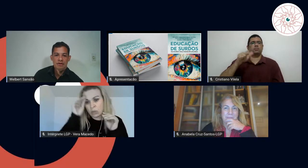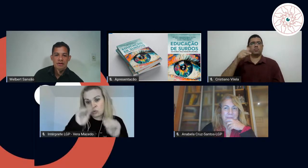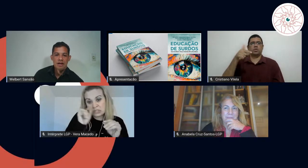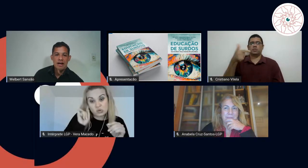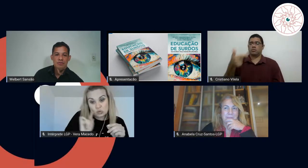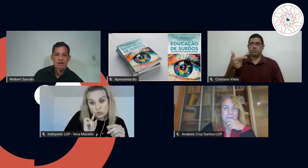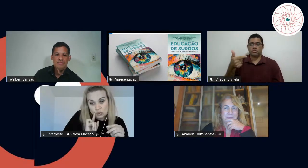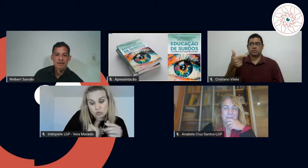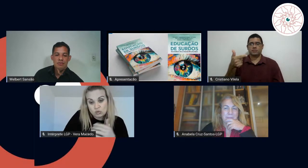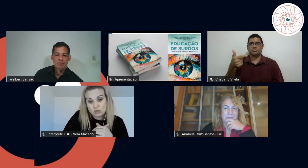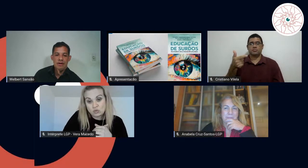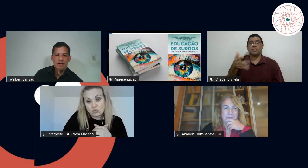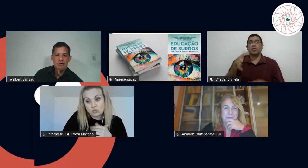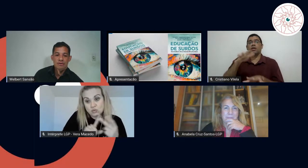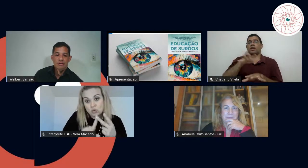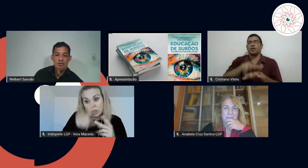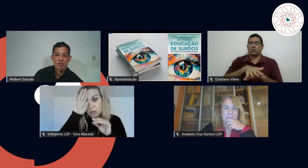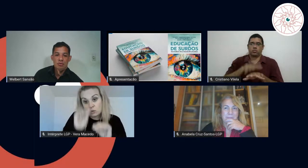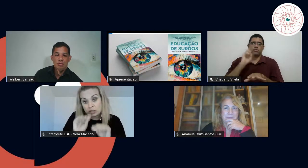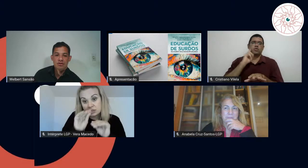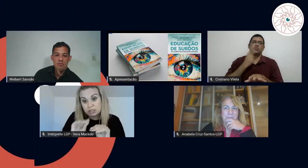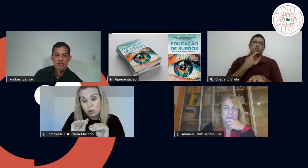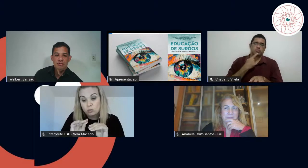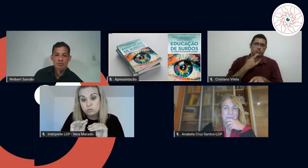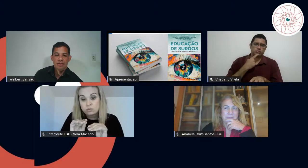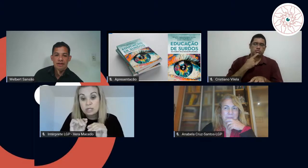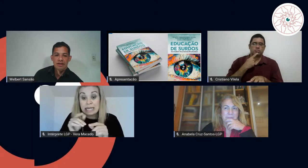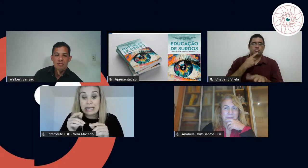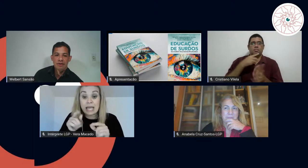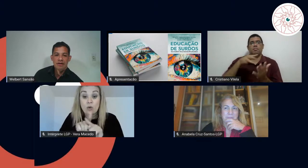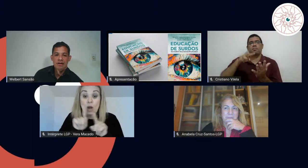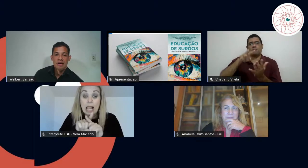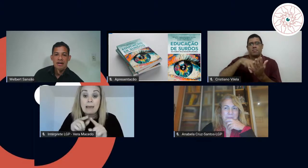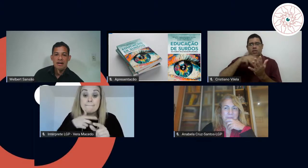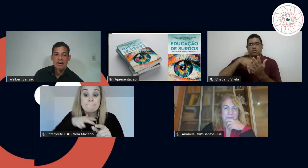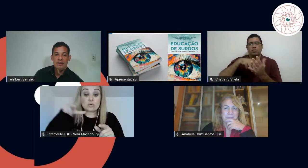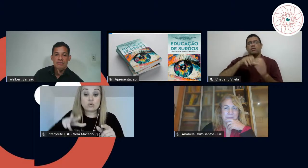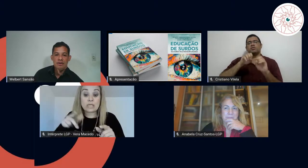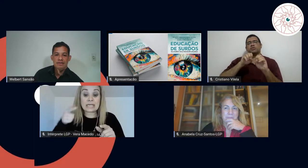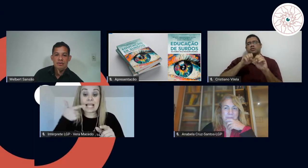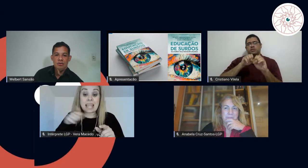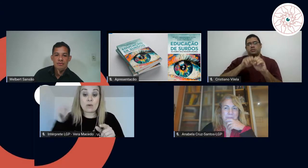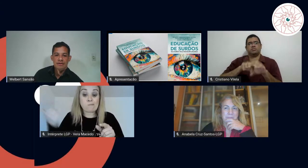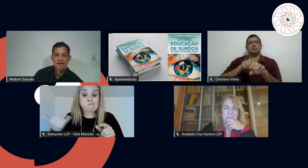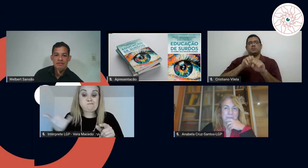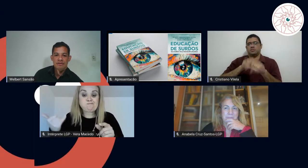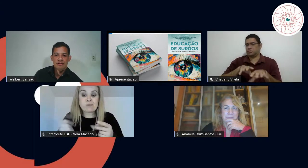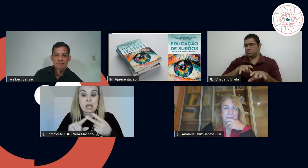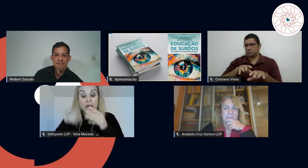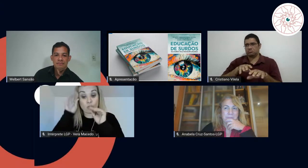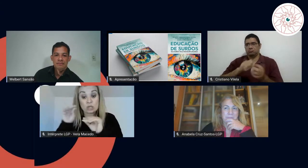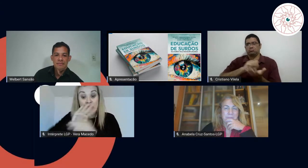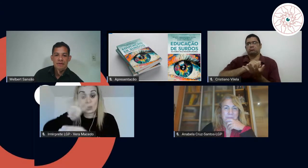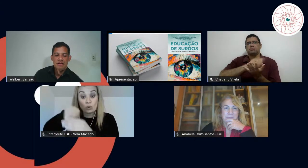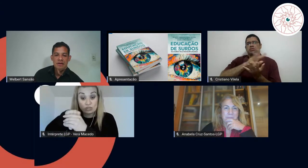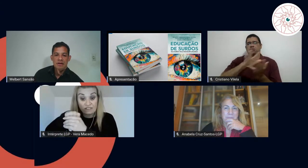surdos, a educação eh do ensino de português como segunda língua, a educação